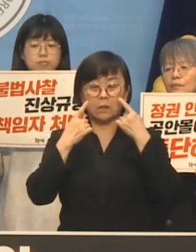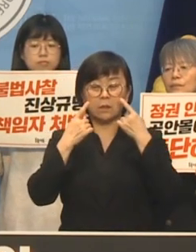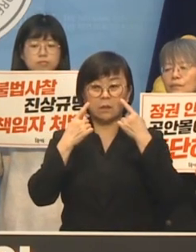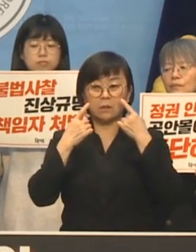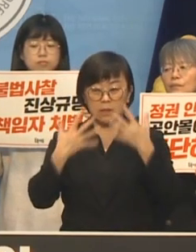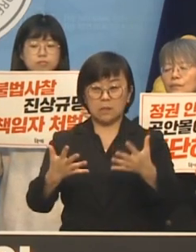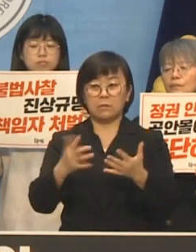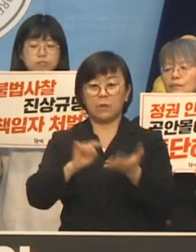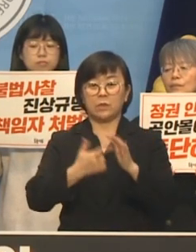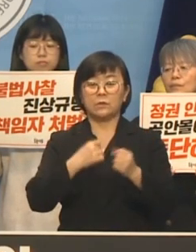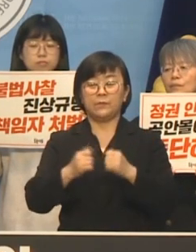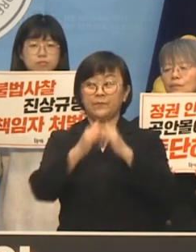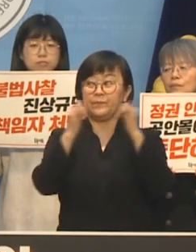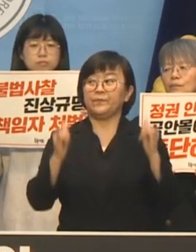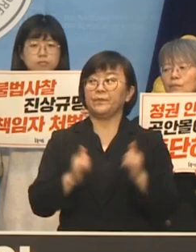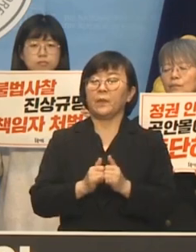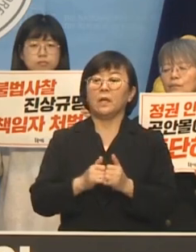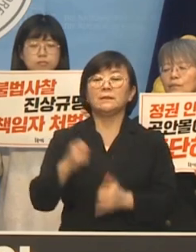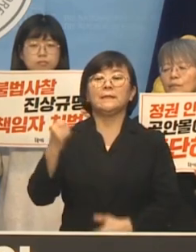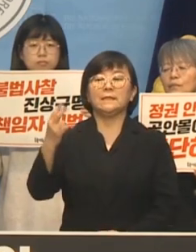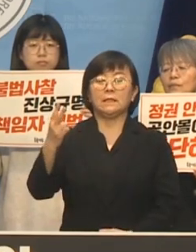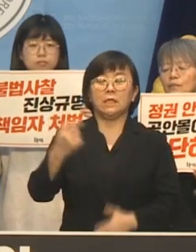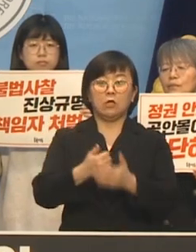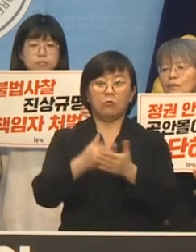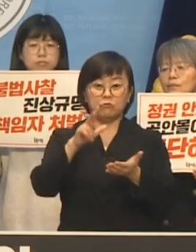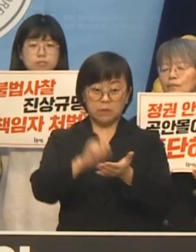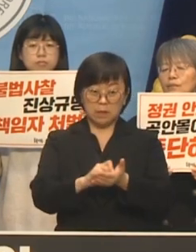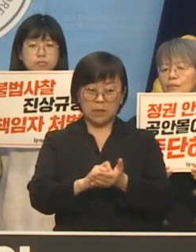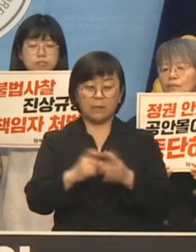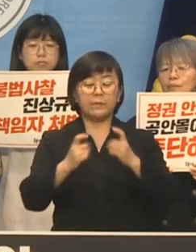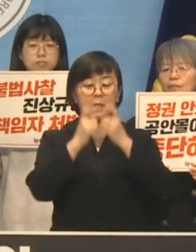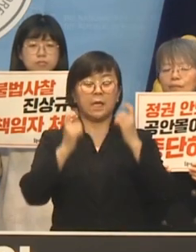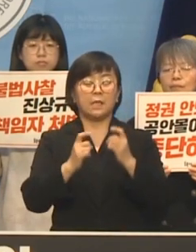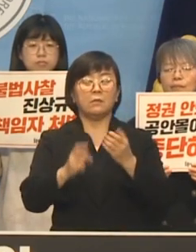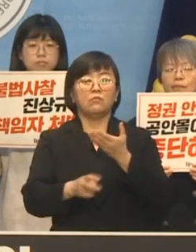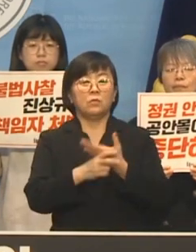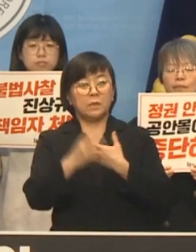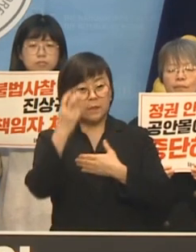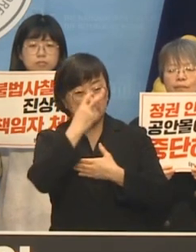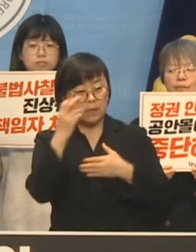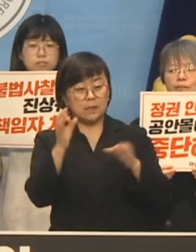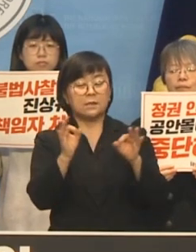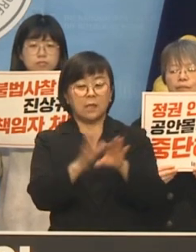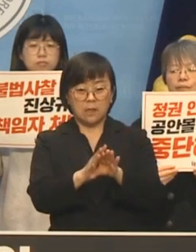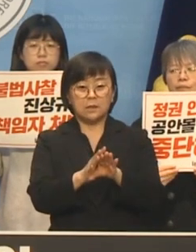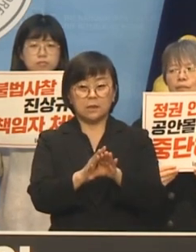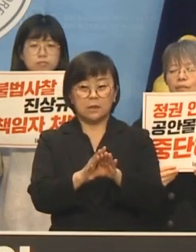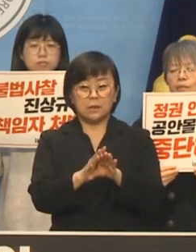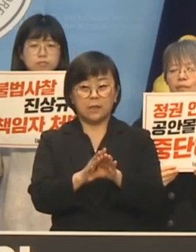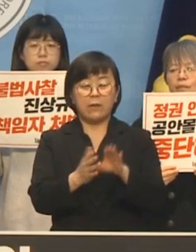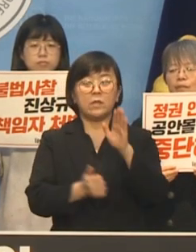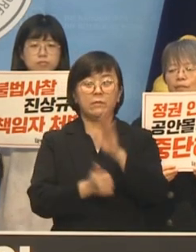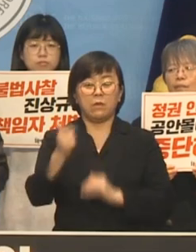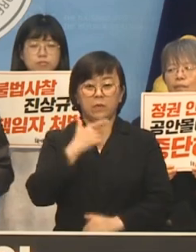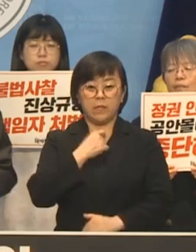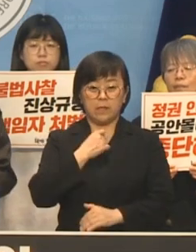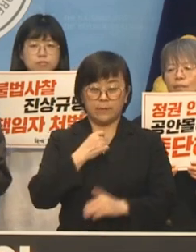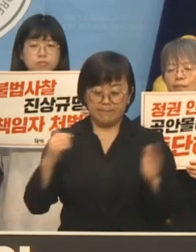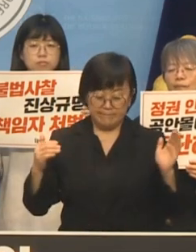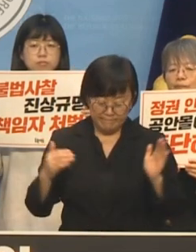싶습니다. 우리 사회에 다시는 이러한 민간인 사찰이 없어지기를 희망합니다.